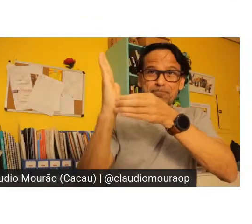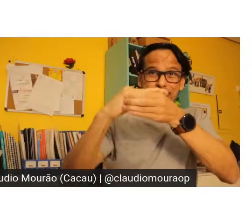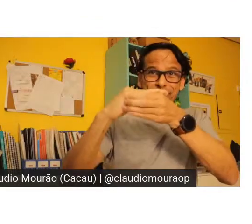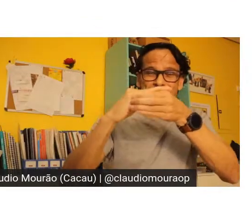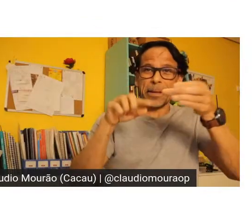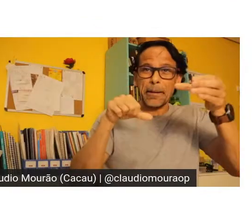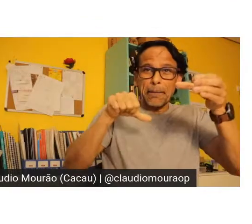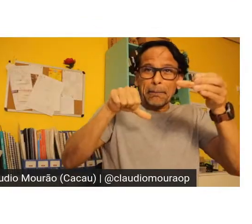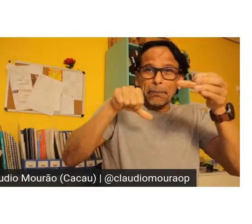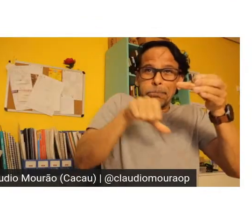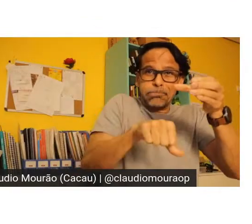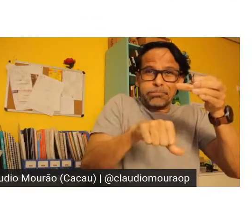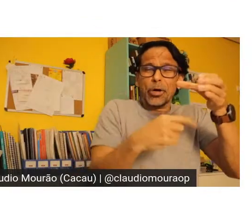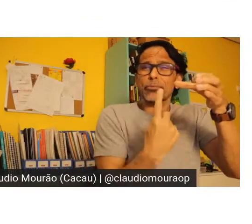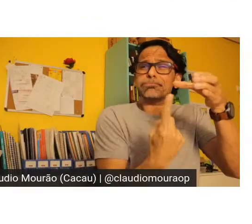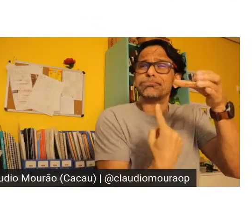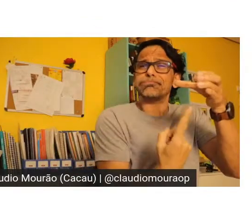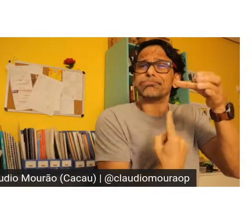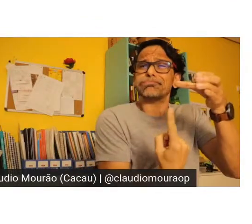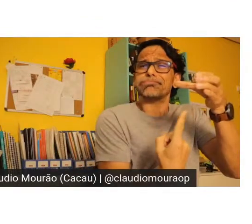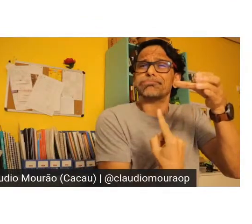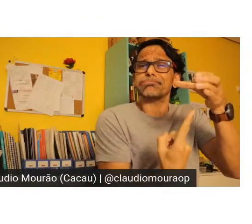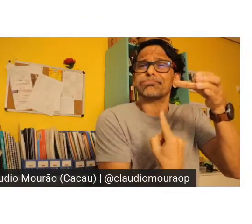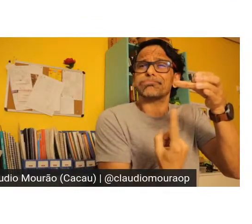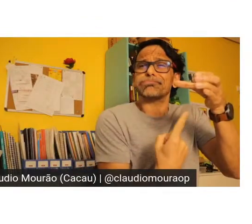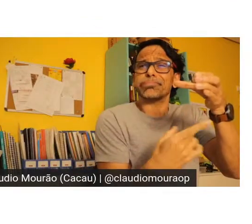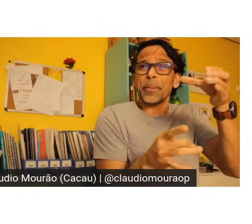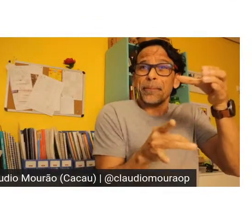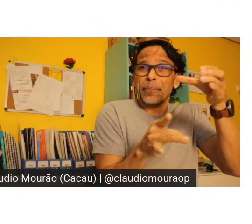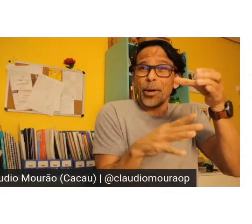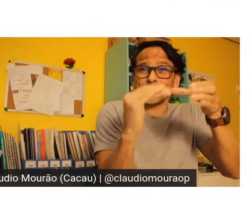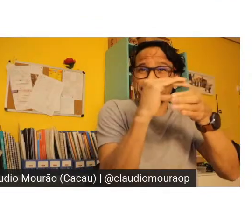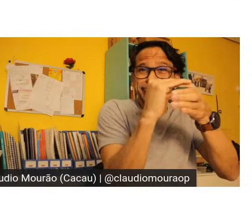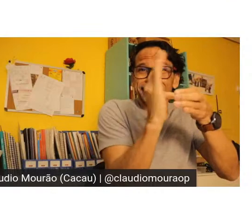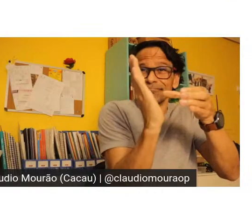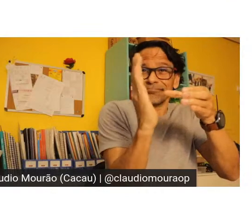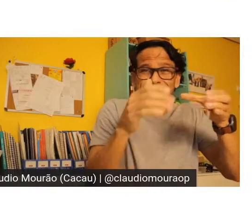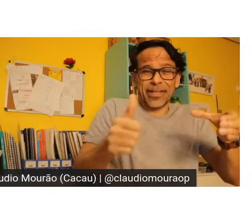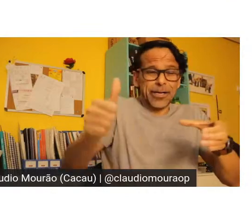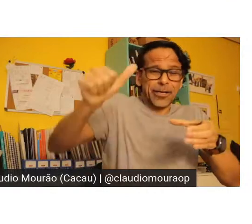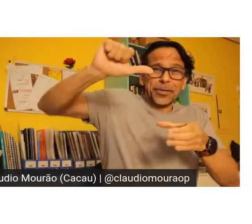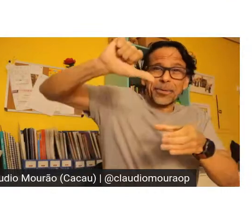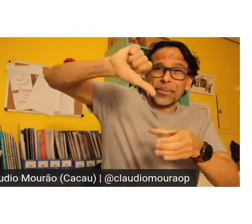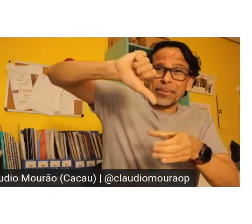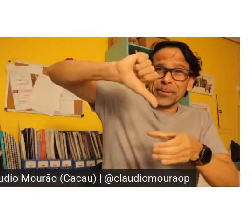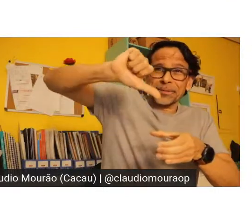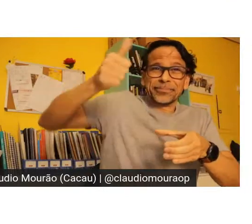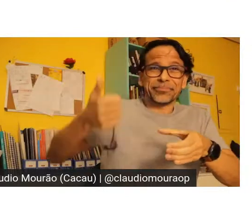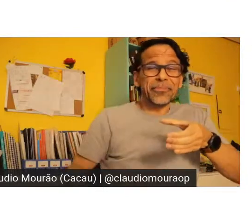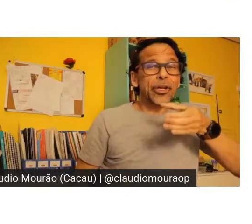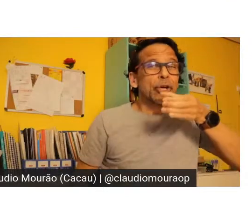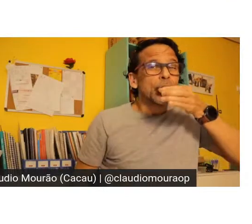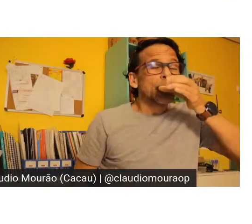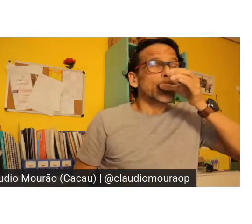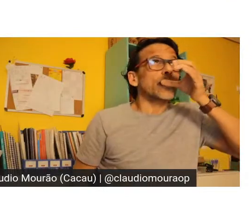daí a língua de sinais também está incluído nesse pacote né olha a gente vai